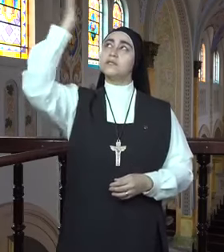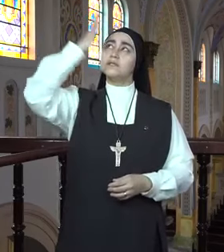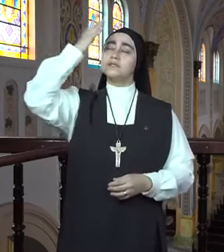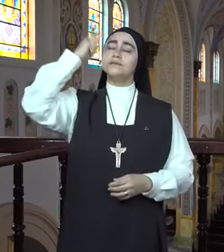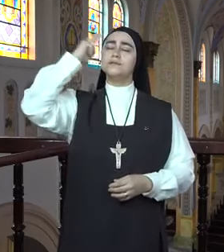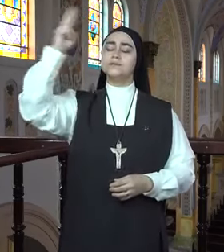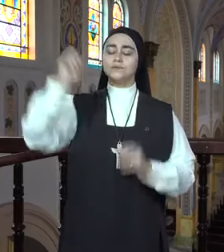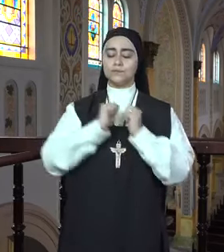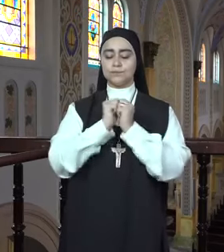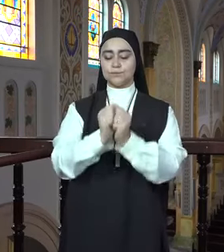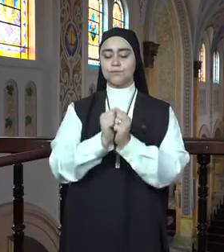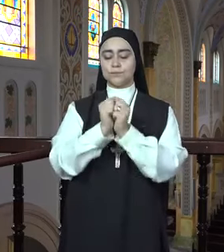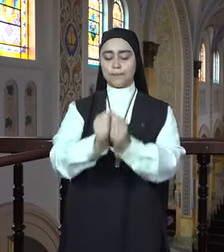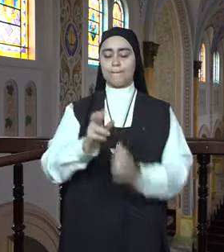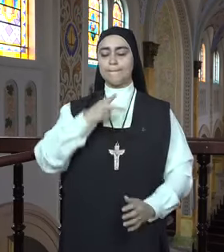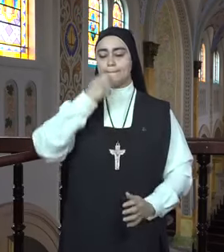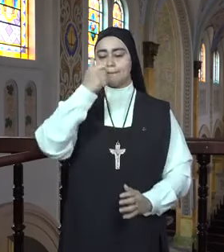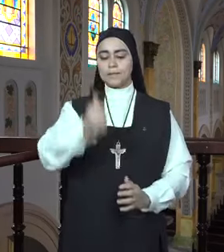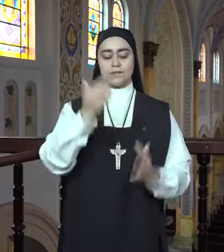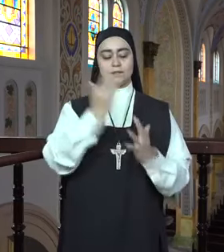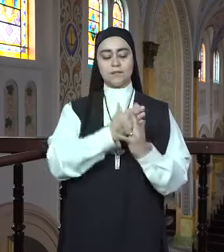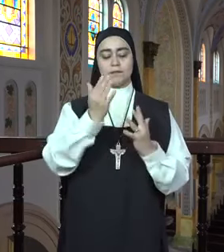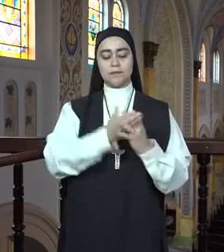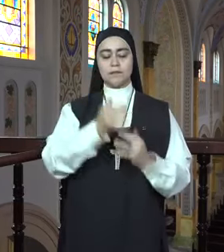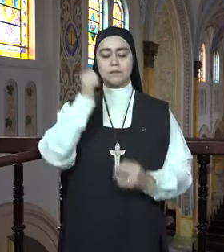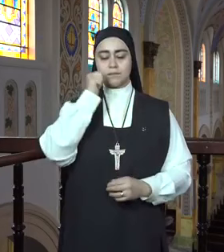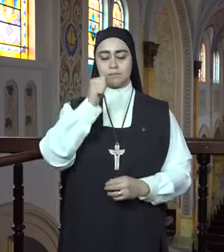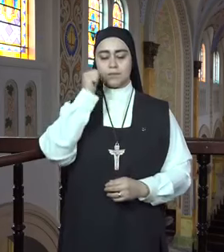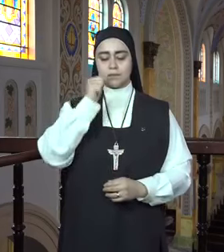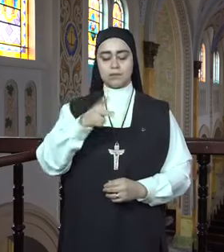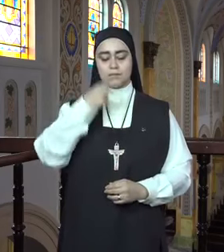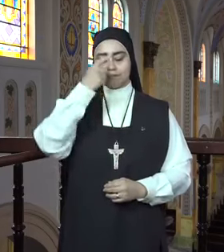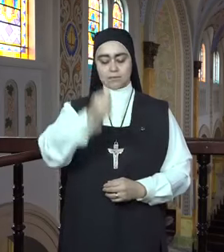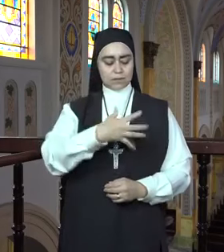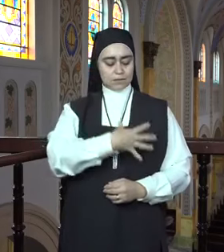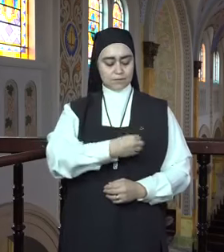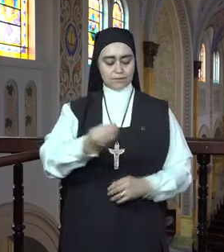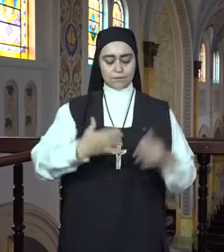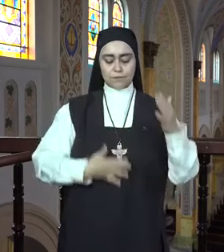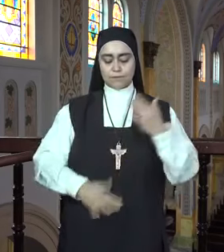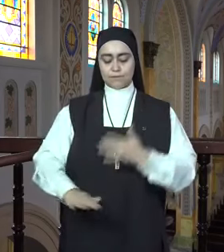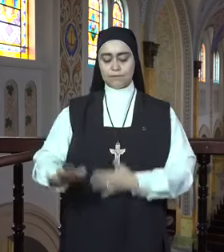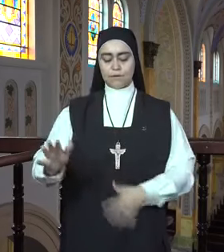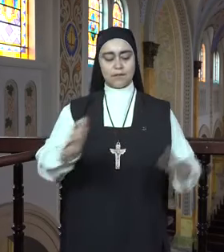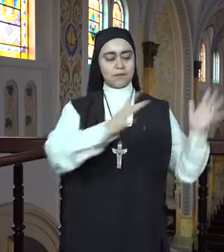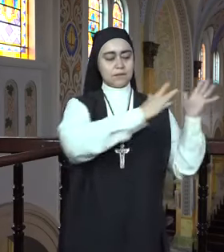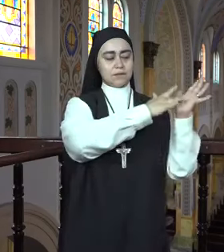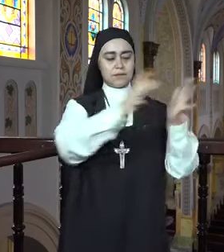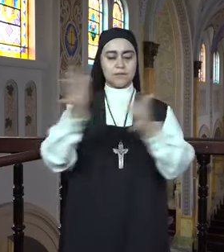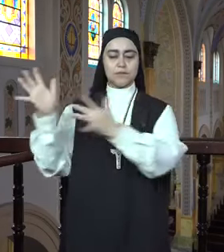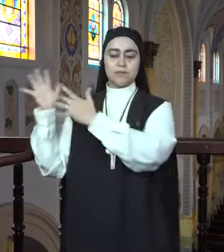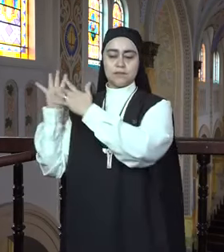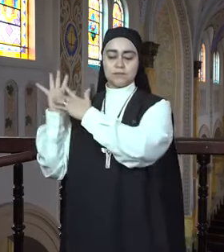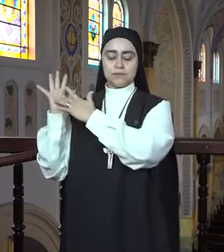o Senhor é convosco. Bendita sois vós entre as mulheres, e bendito é o fruto do vosso ventre,